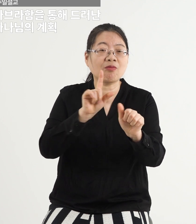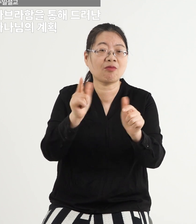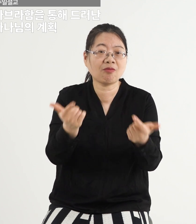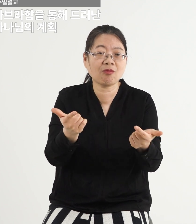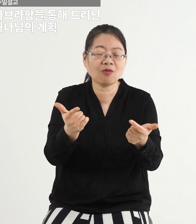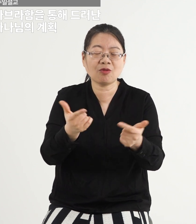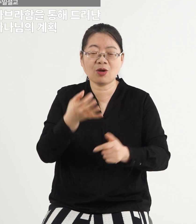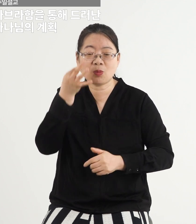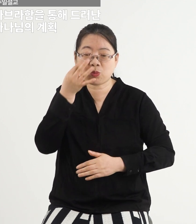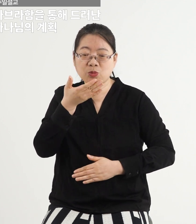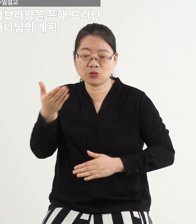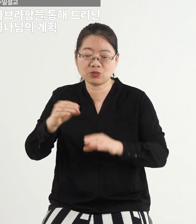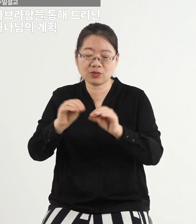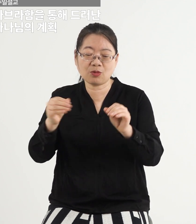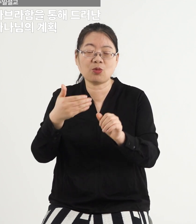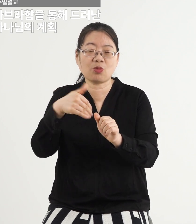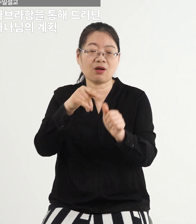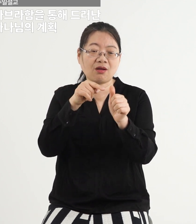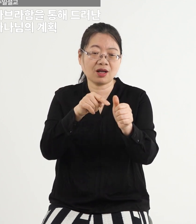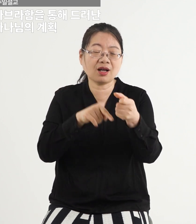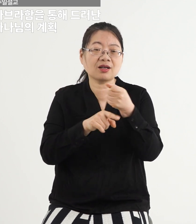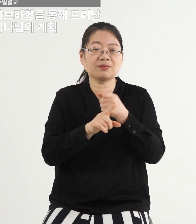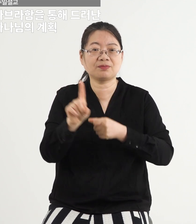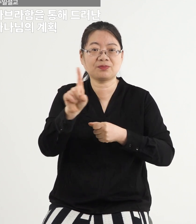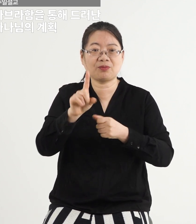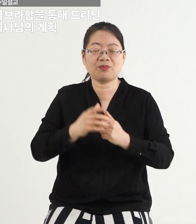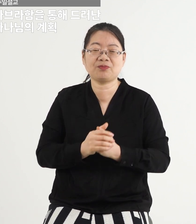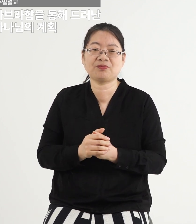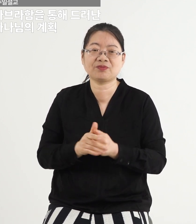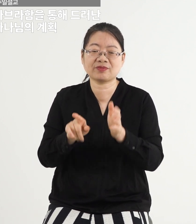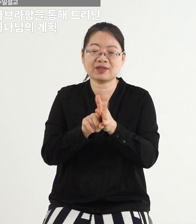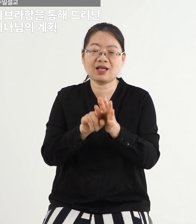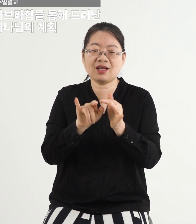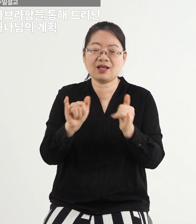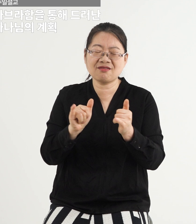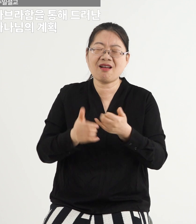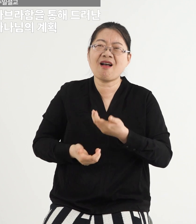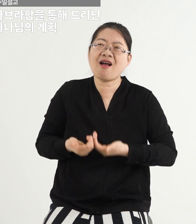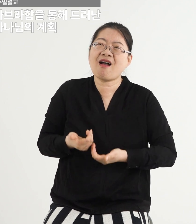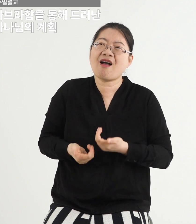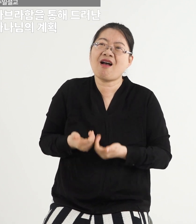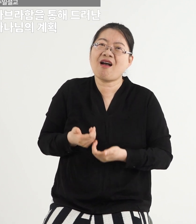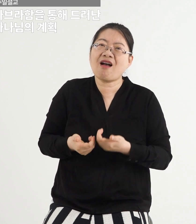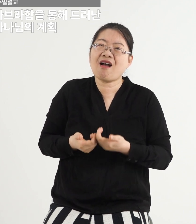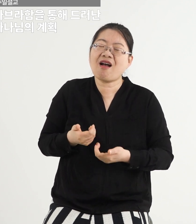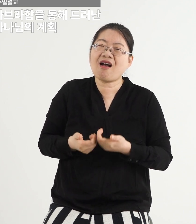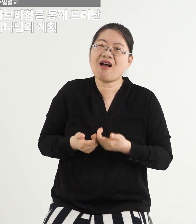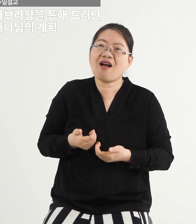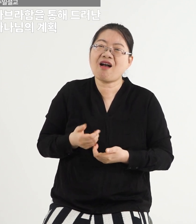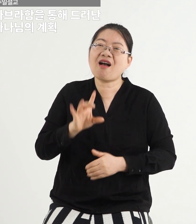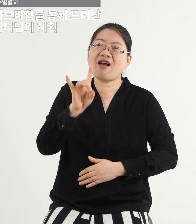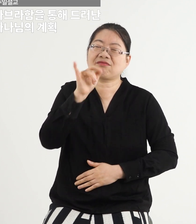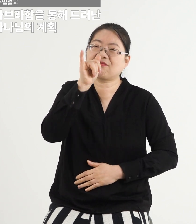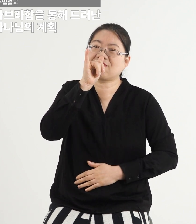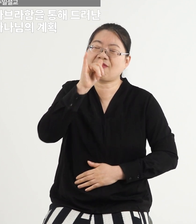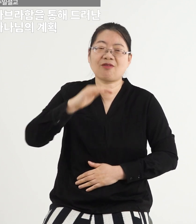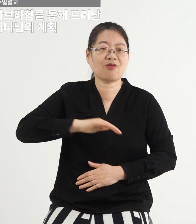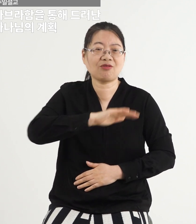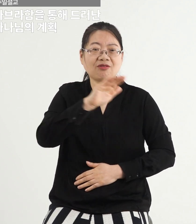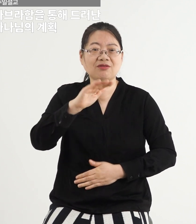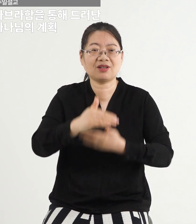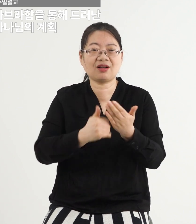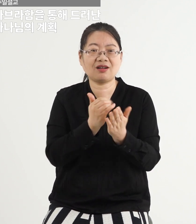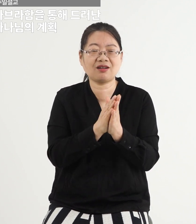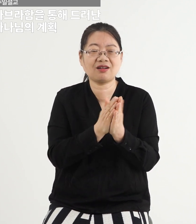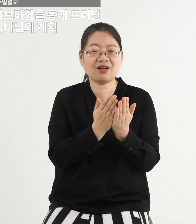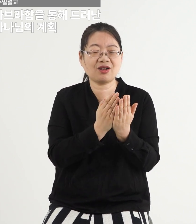가라라고 얘기를 했을까요? 여기 신앙인의 딜레마가 있습니다. 우리는 말씀을